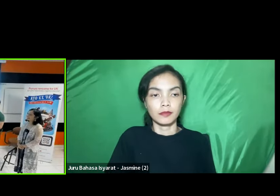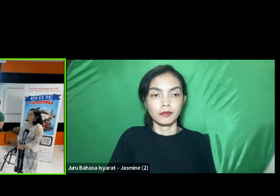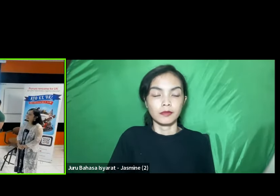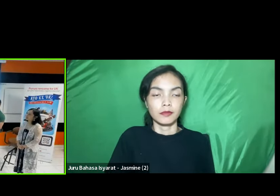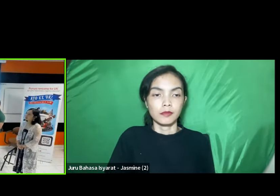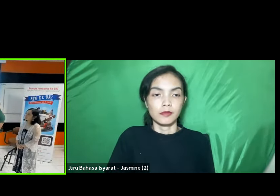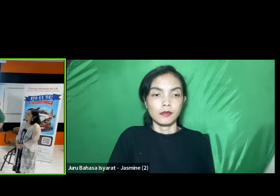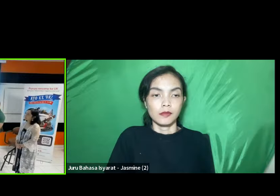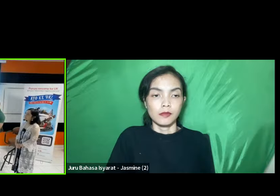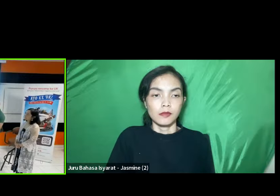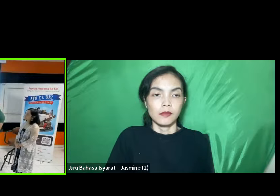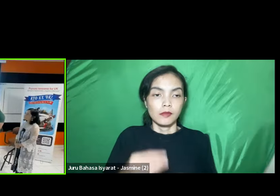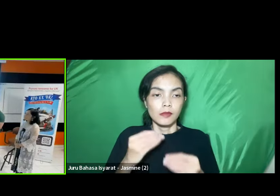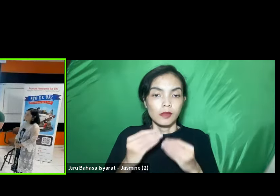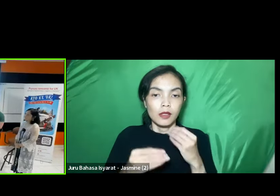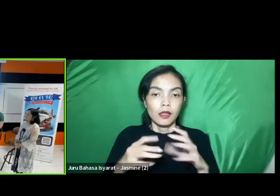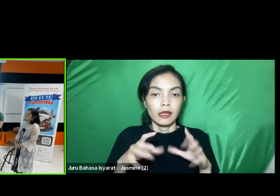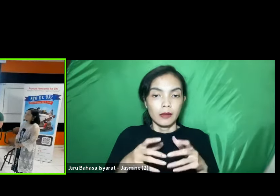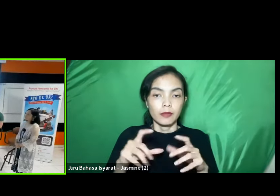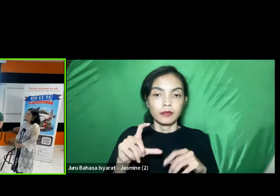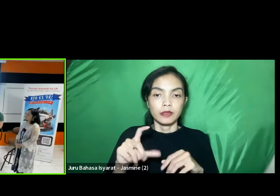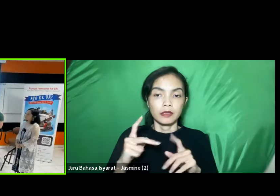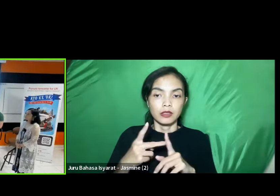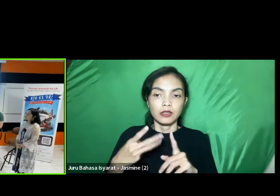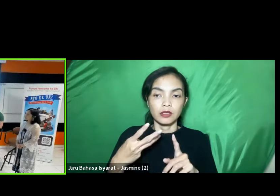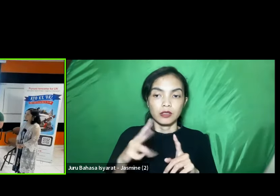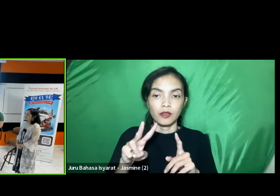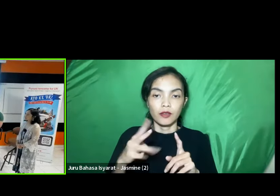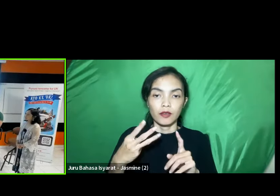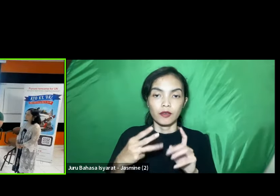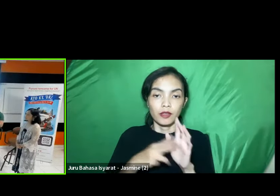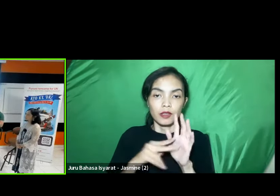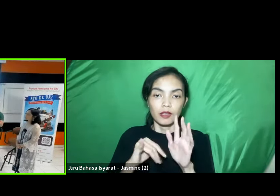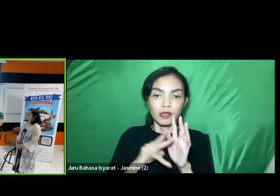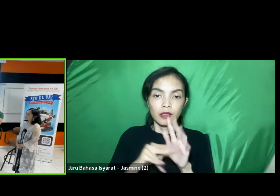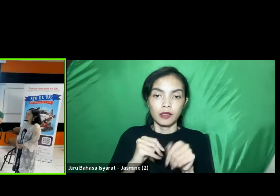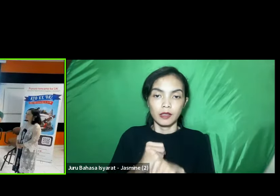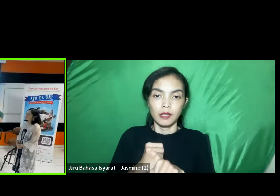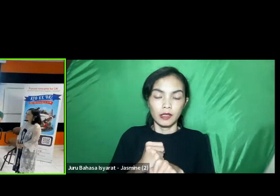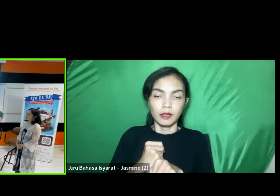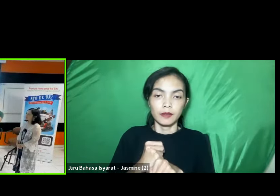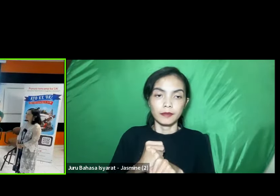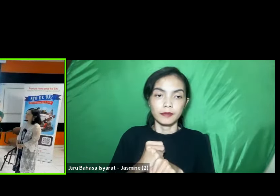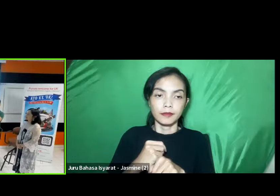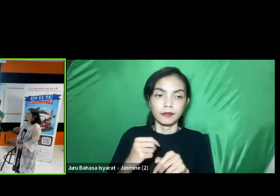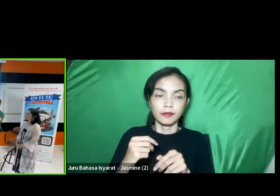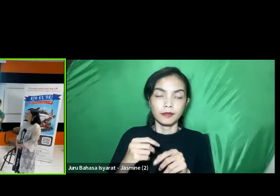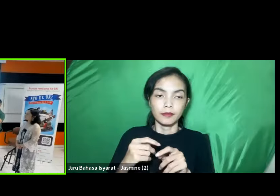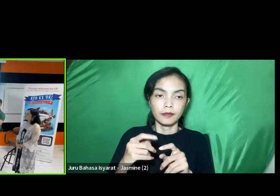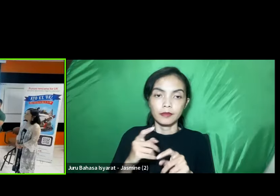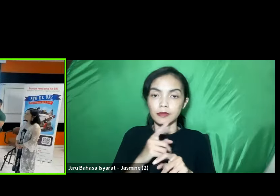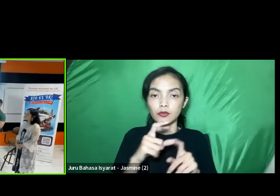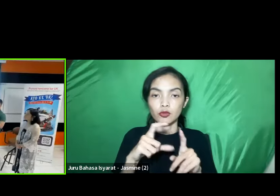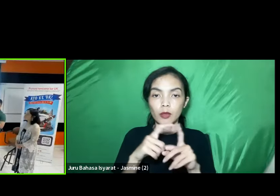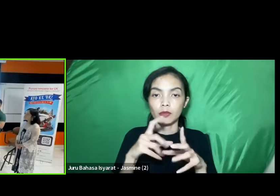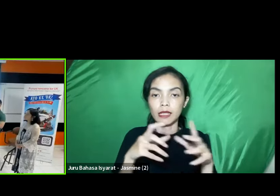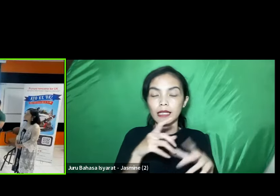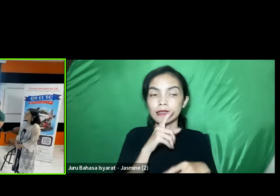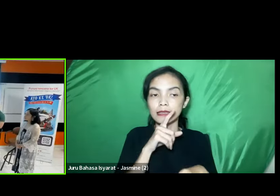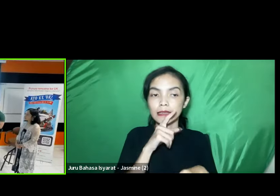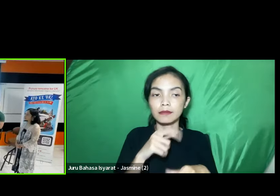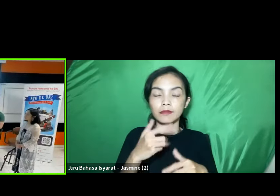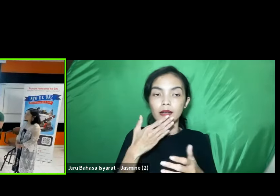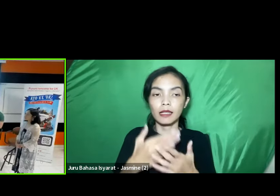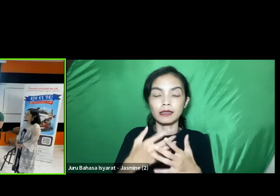eh teman-teman tim shipening di briitsh MS Jakarta sekali lagi terima kasih banyak entusiasmenya Eh untuk shiming